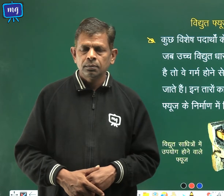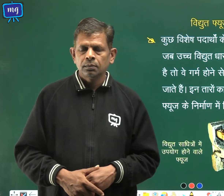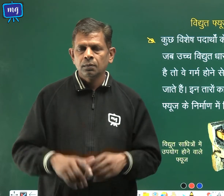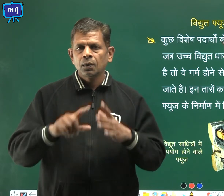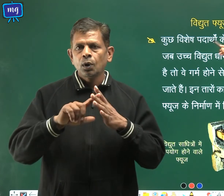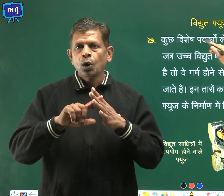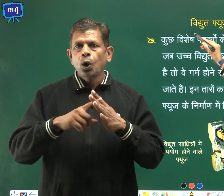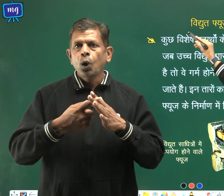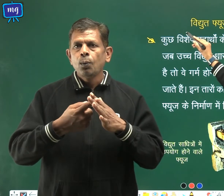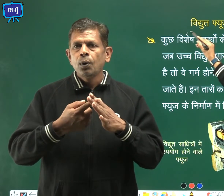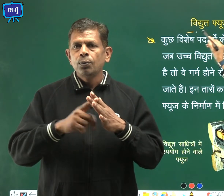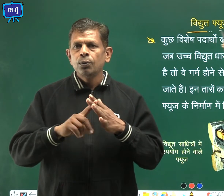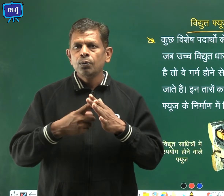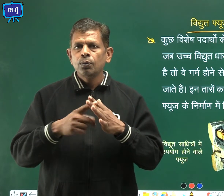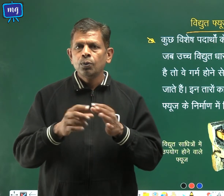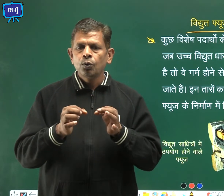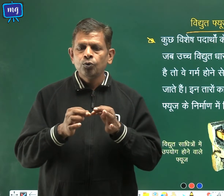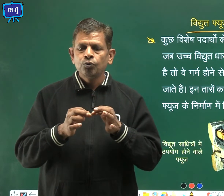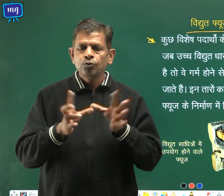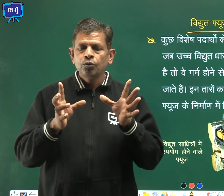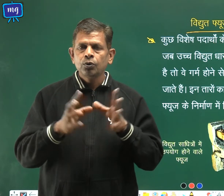विद्युत फ्यूज।